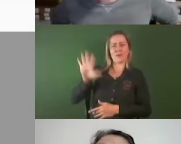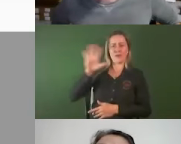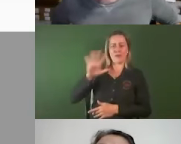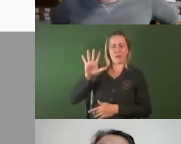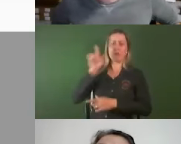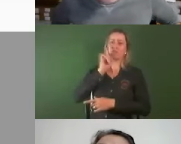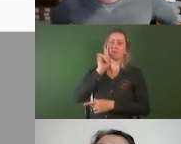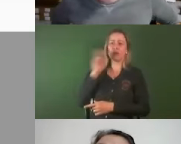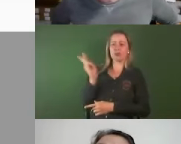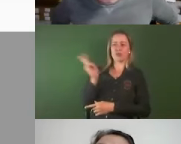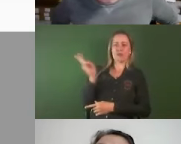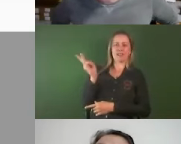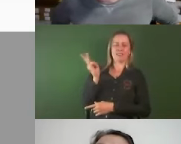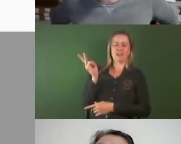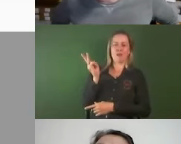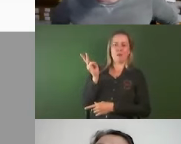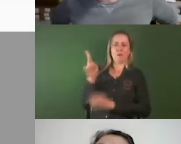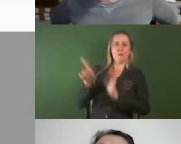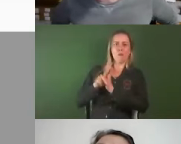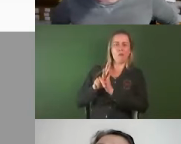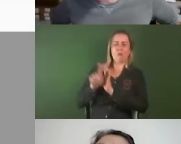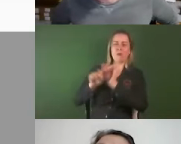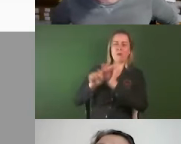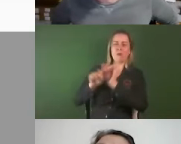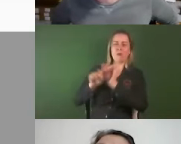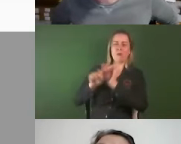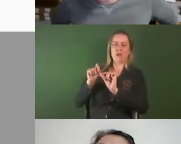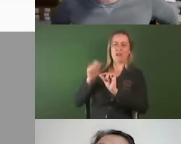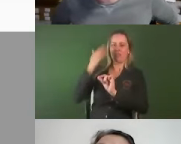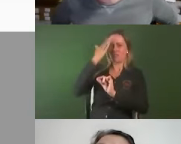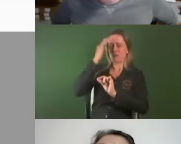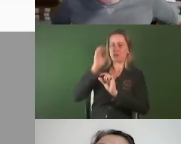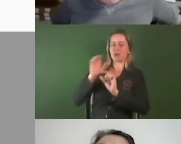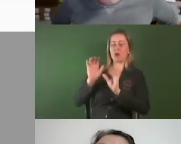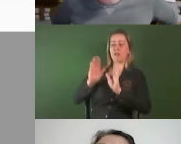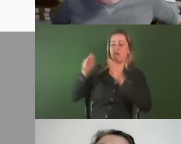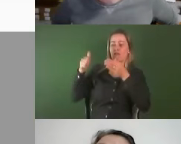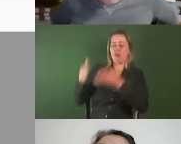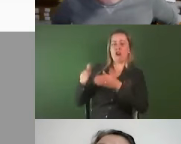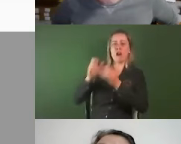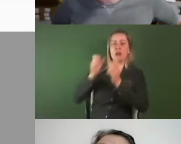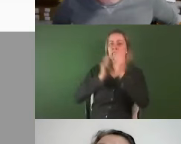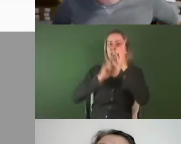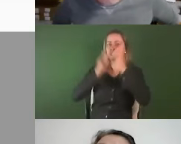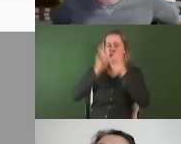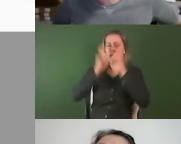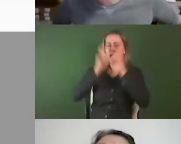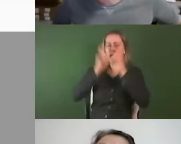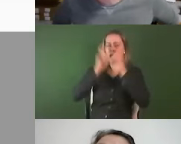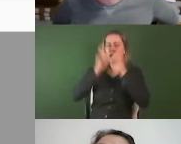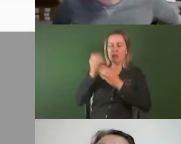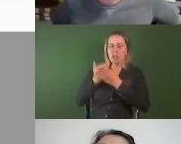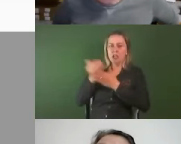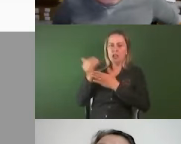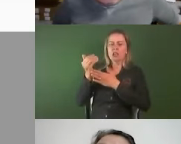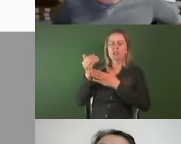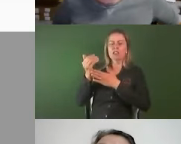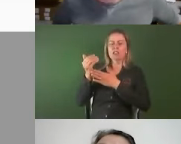Unidos. A tradição deles é a tradução, o entendimento da fotografia como uma forma de expressão artística desde o início, desde o